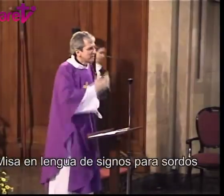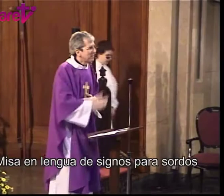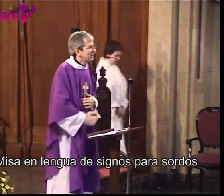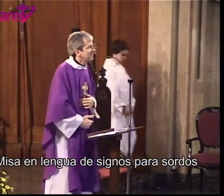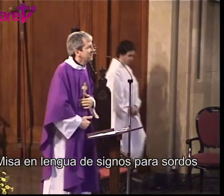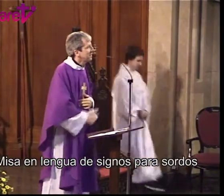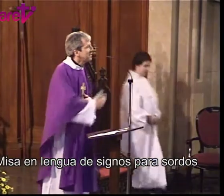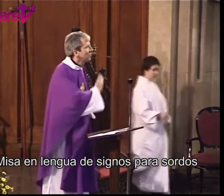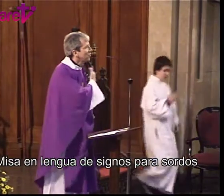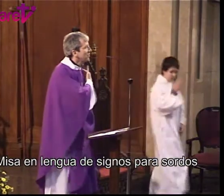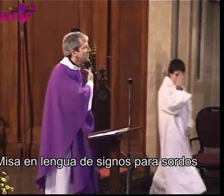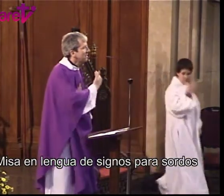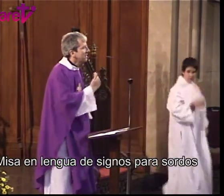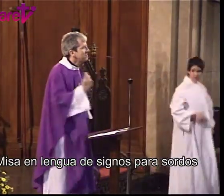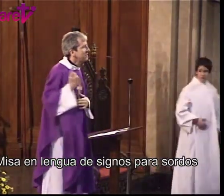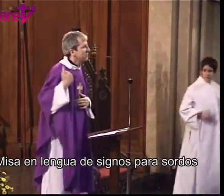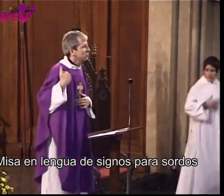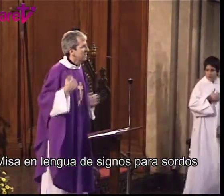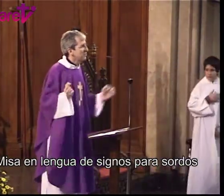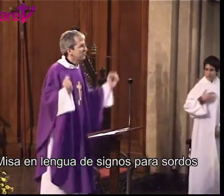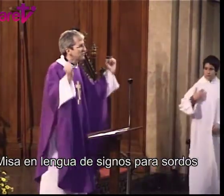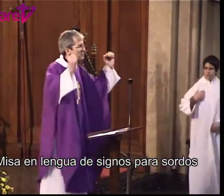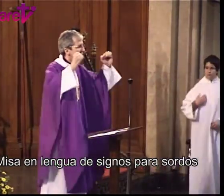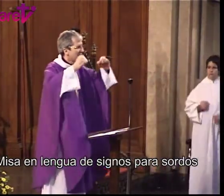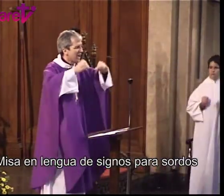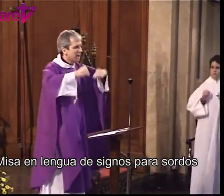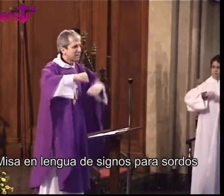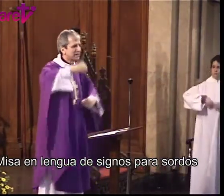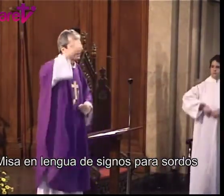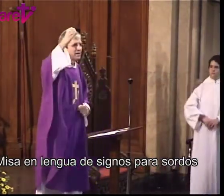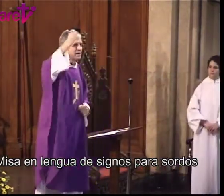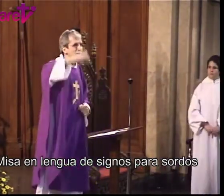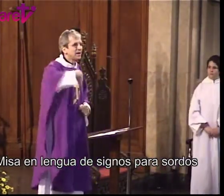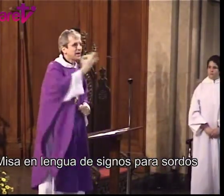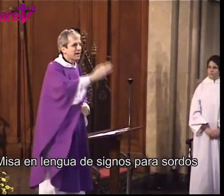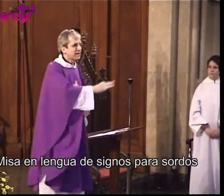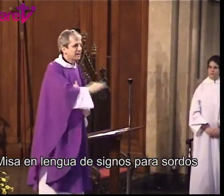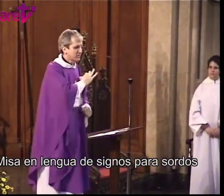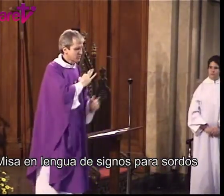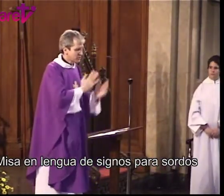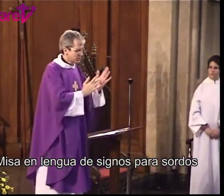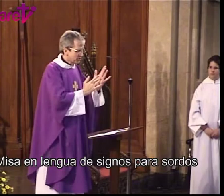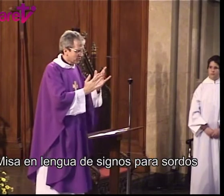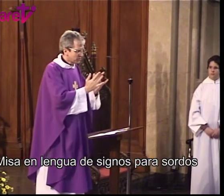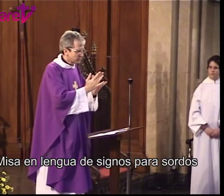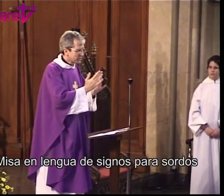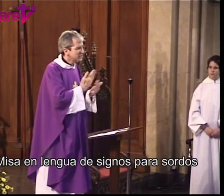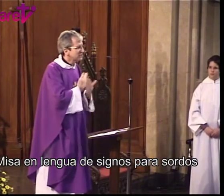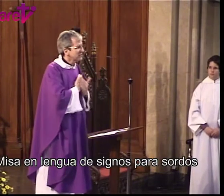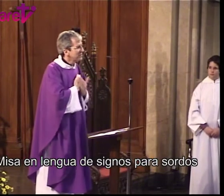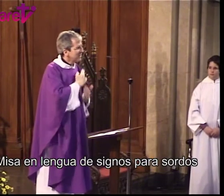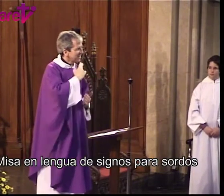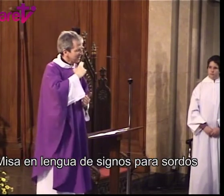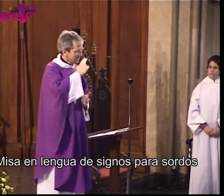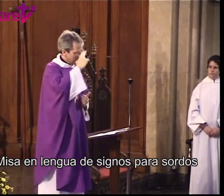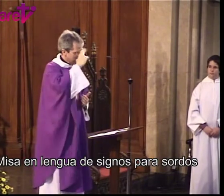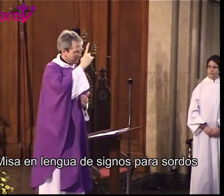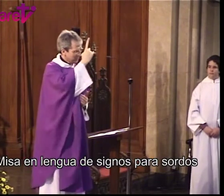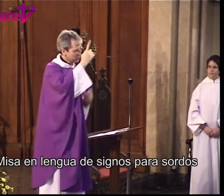Padre, del Hijo y del Espíritu Santo. Amén. Amén. La gracia de nuestro Señor Jesucristo, el amor de Dios Padre y